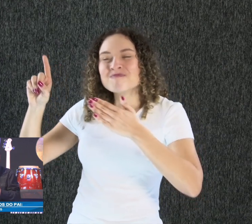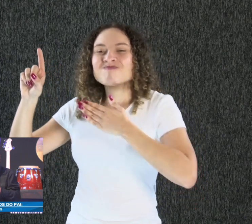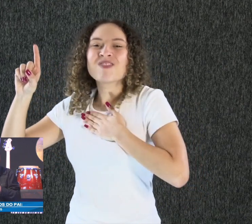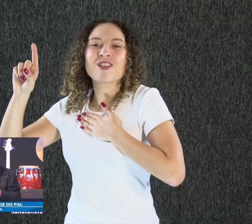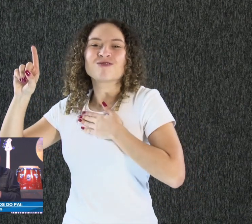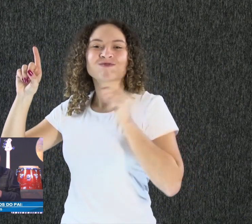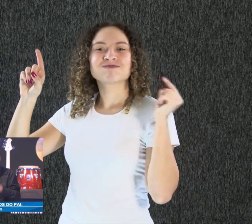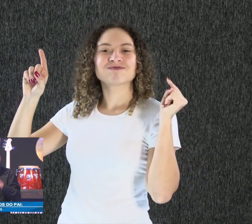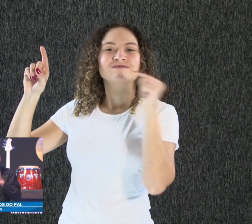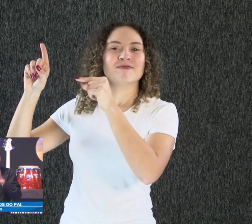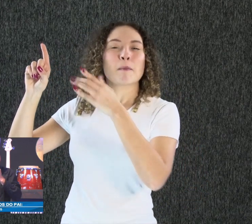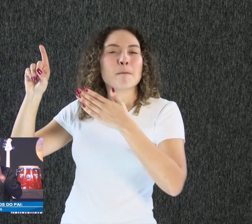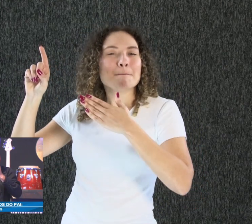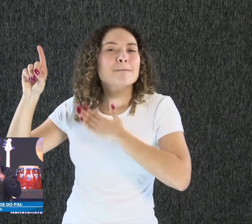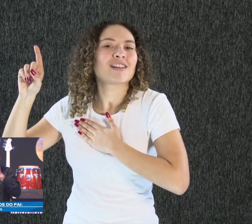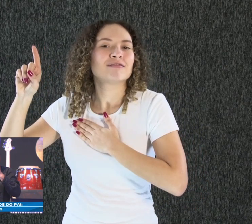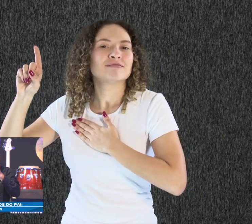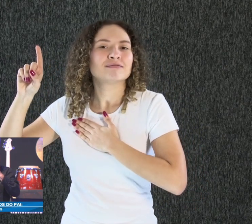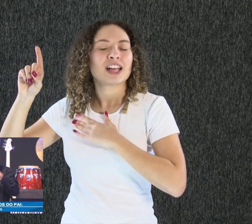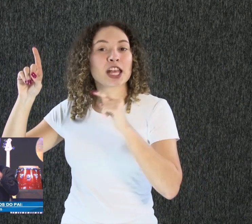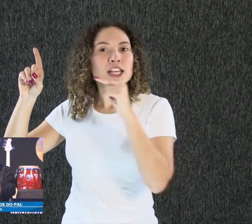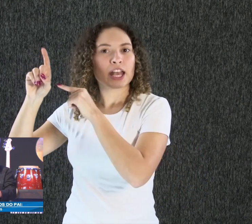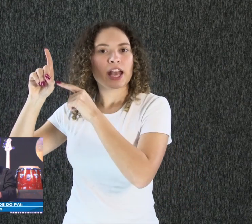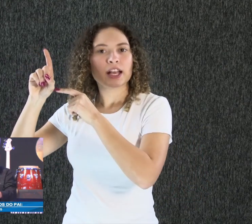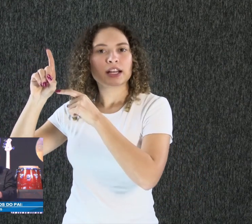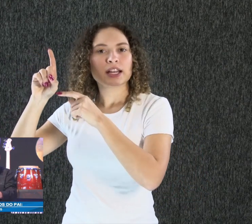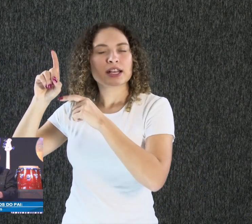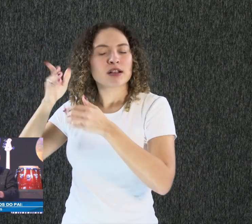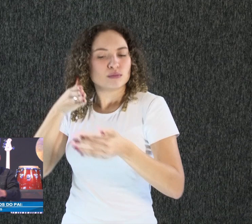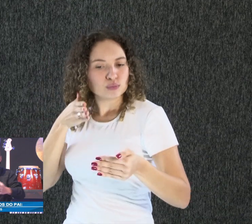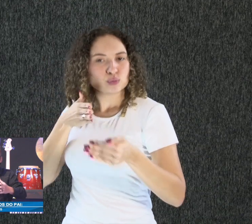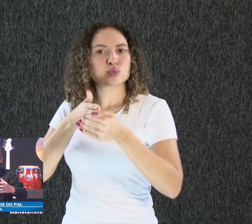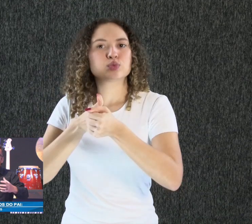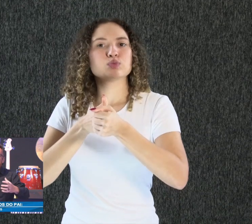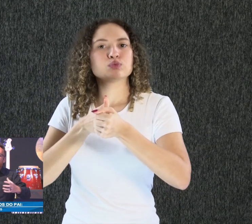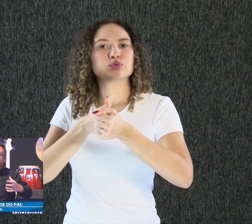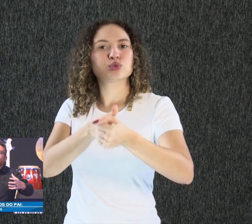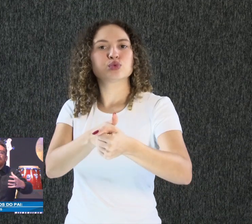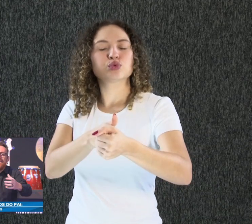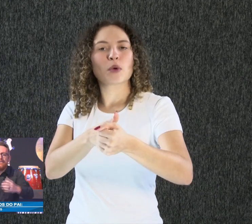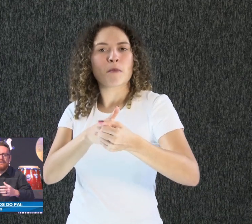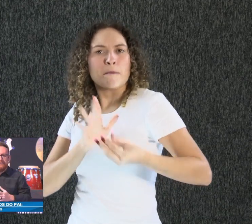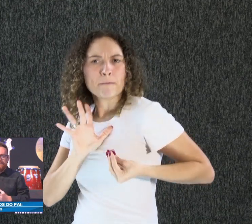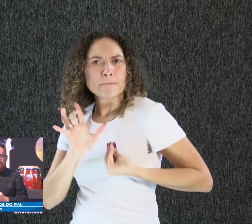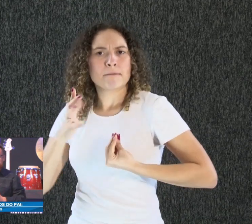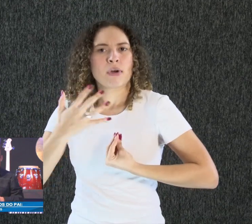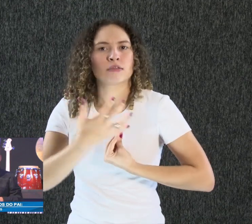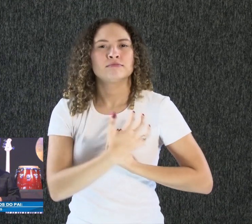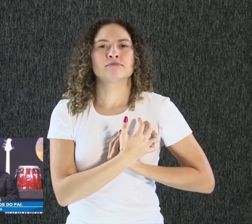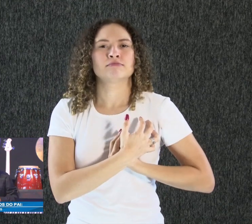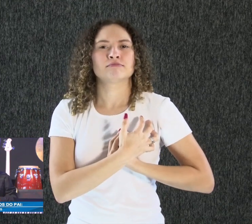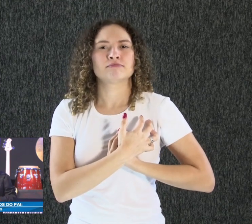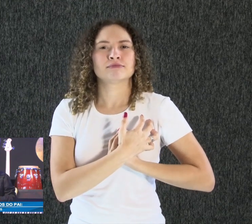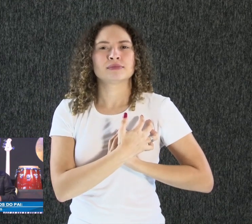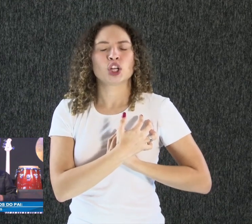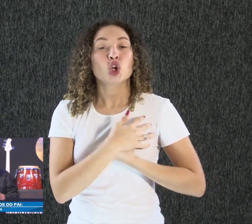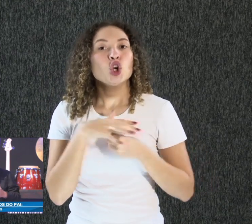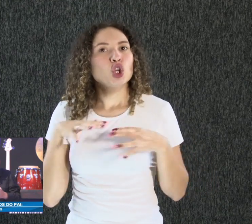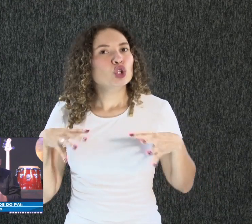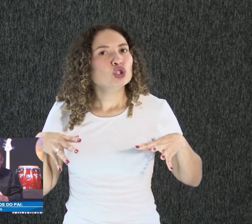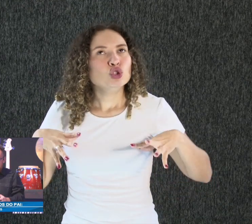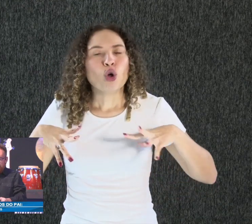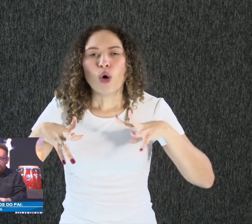Deus, Ele é o meu Deus. Ele se coloca à frente dos seus filhos e Ele os protege. E Ele